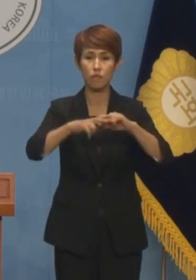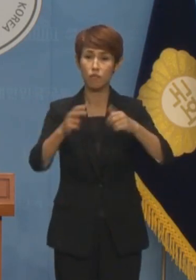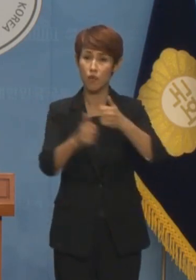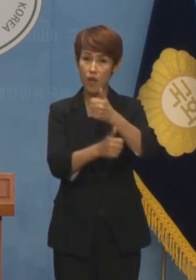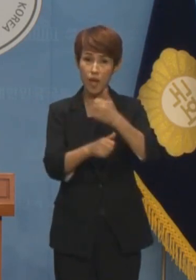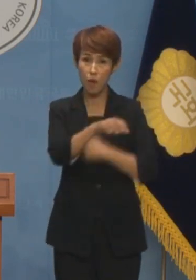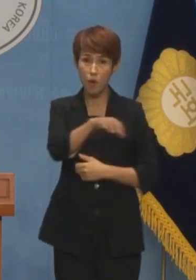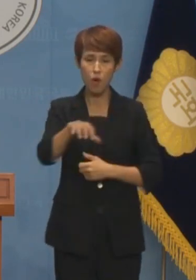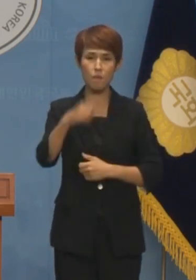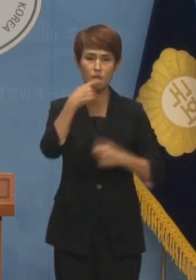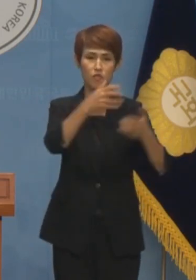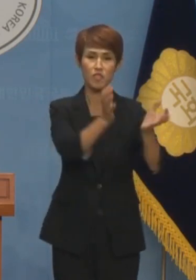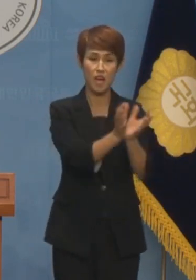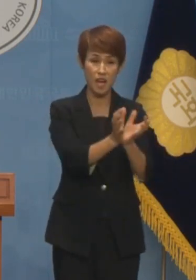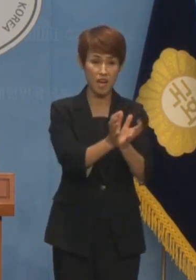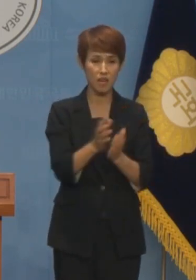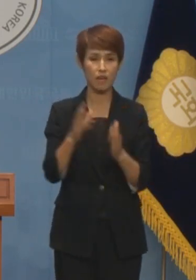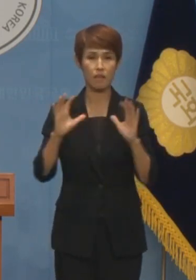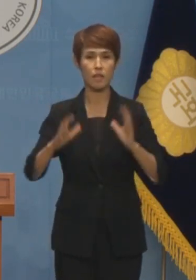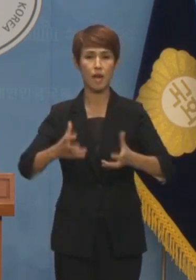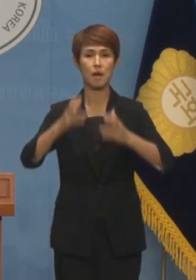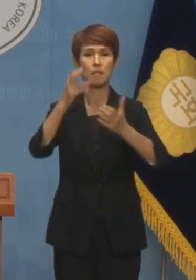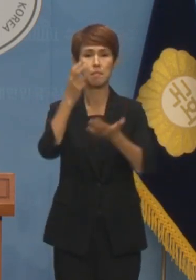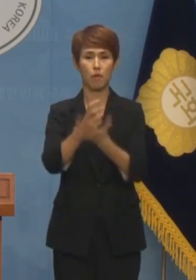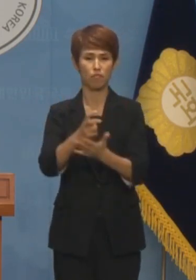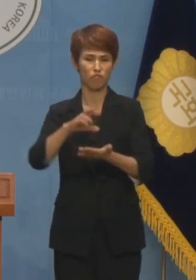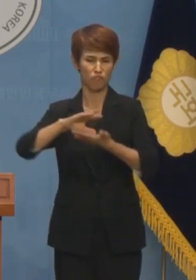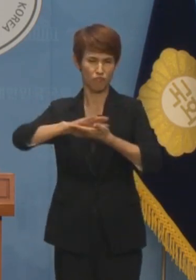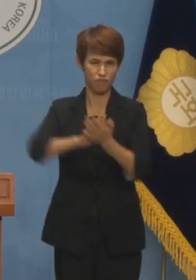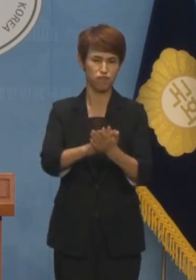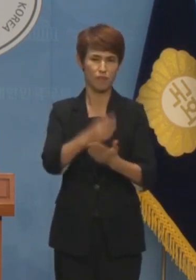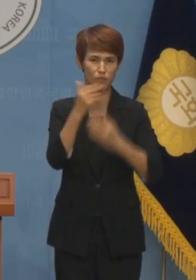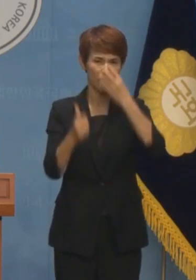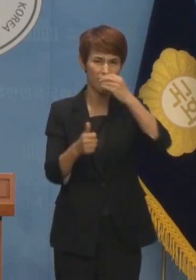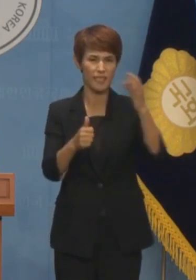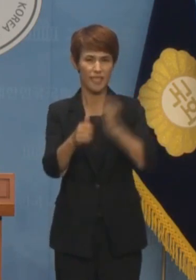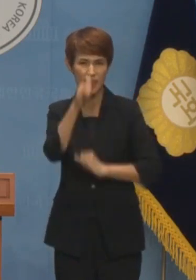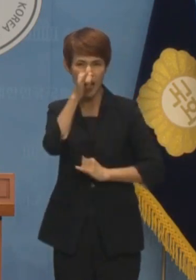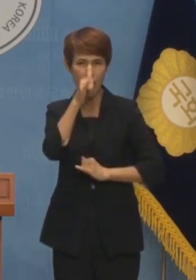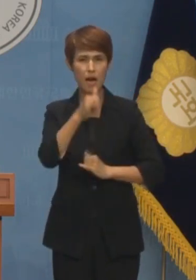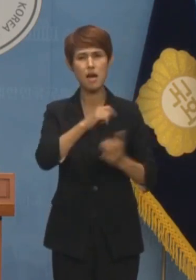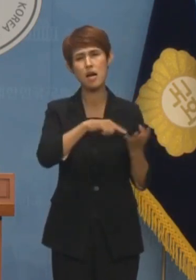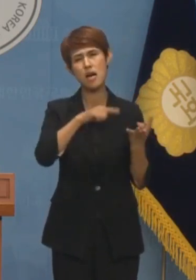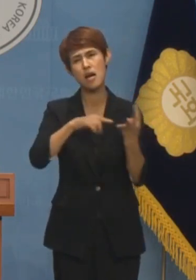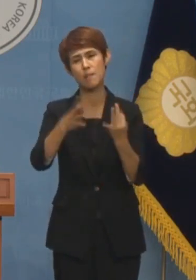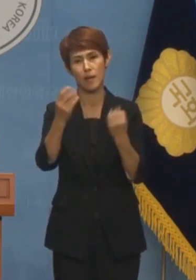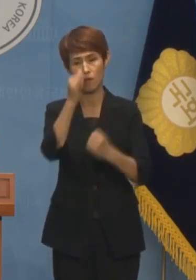곳곳에서는 민주당의 헌법 무시, 국회 파괴가 전방위적으로 횡행했습니다.